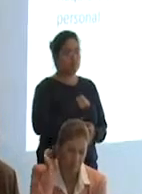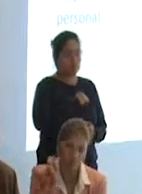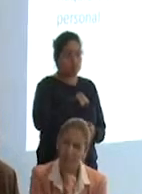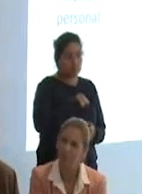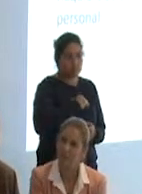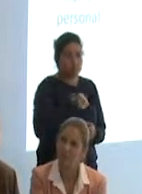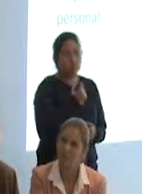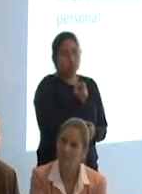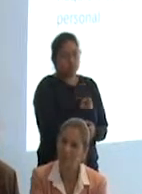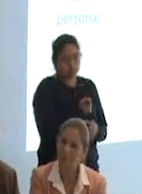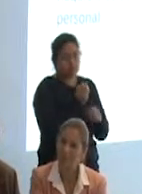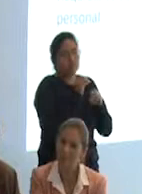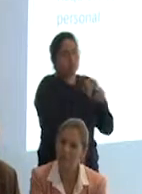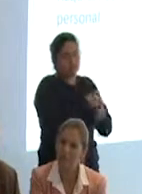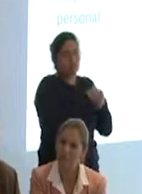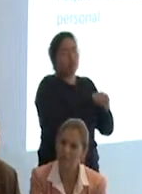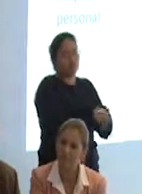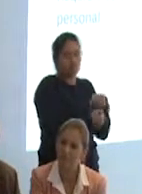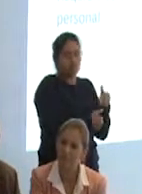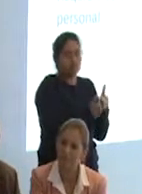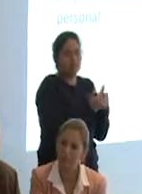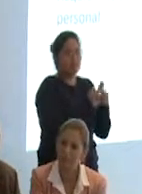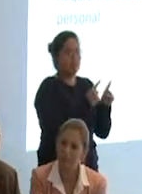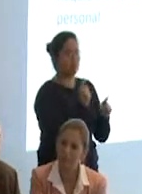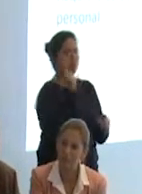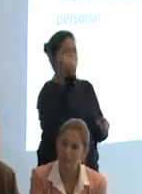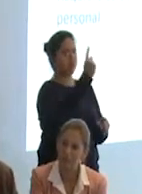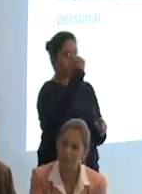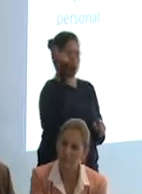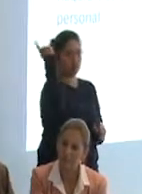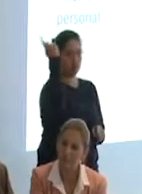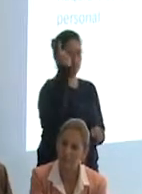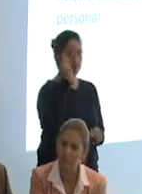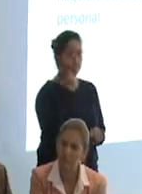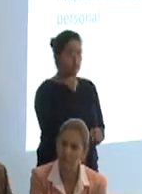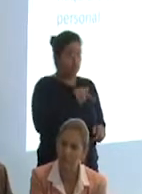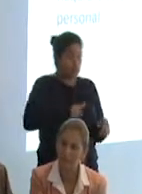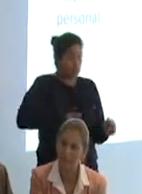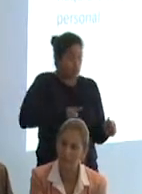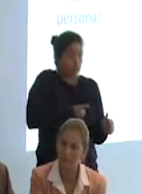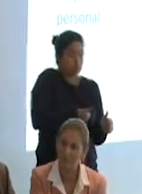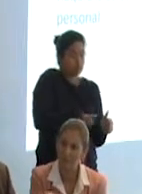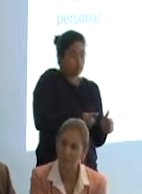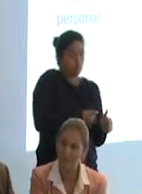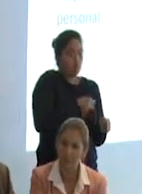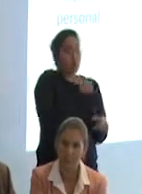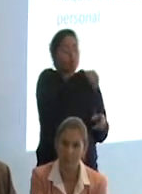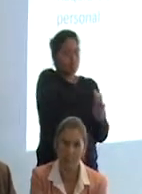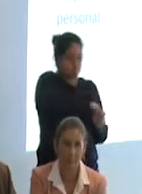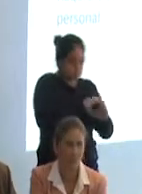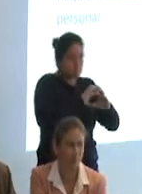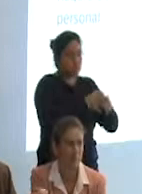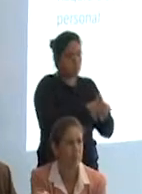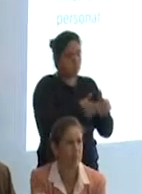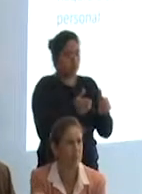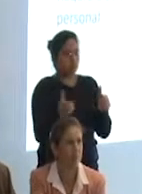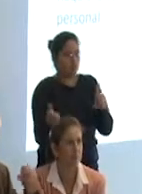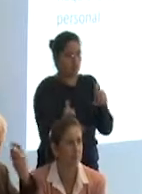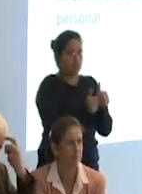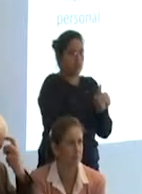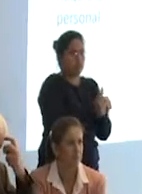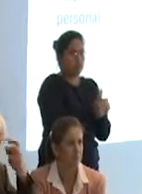Tienen una pequeña formación al comienzo, pero es una formación muy general. Y estos auxiliares están en la clase al